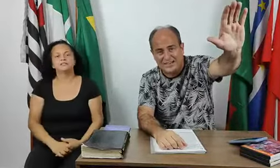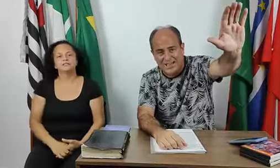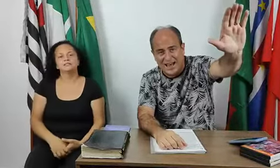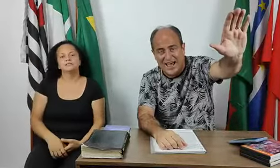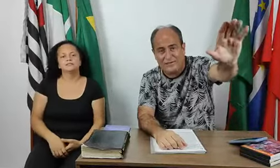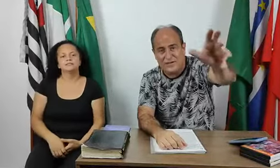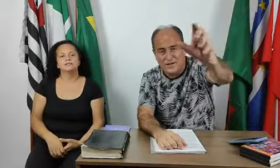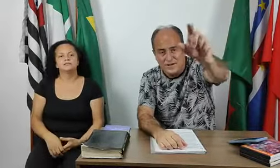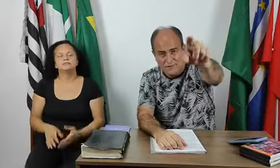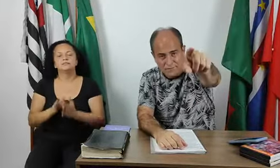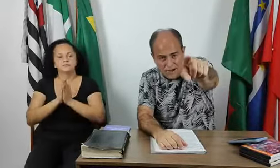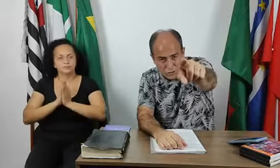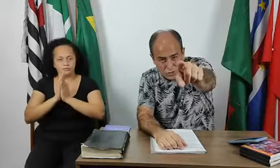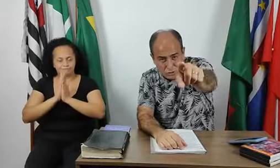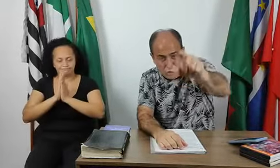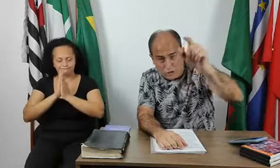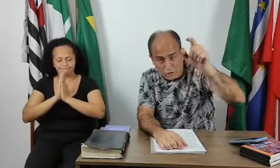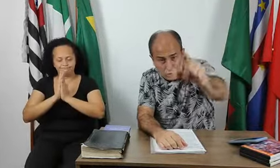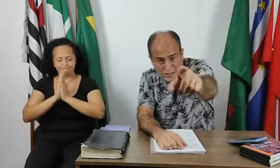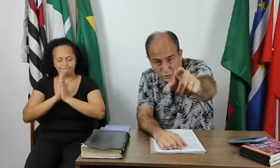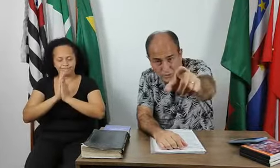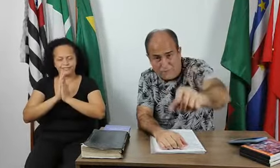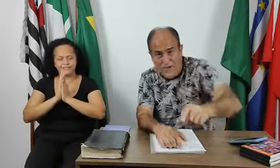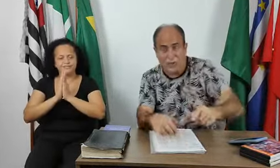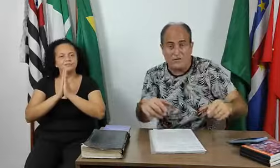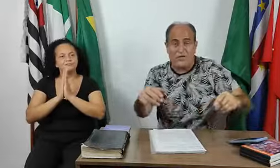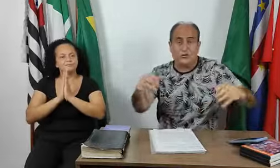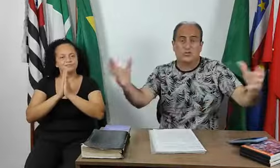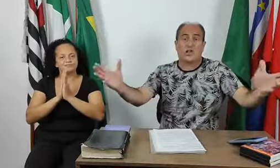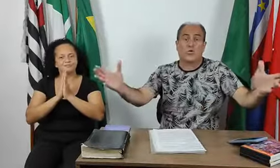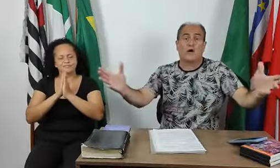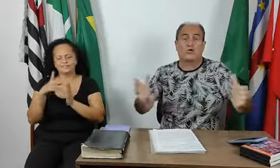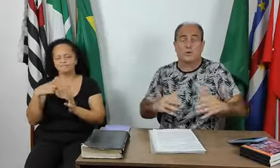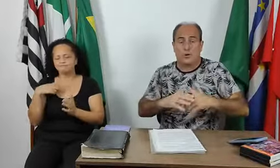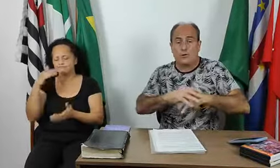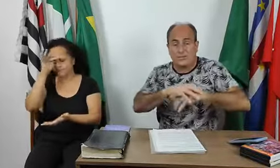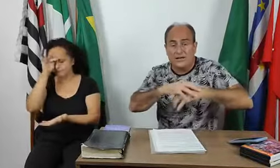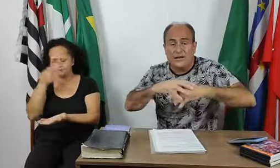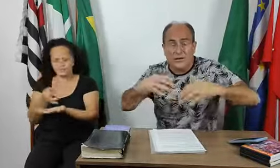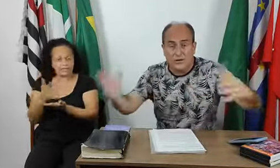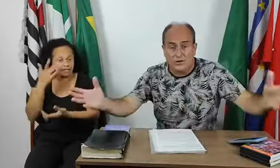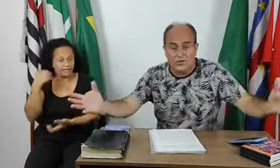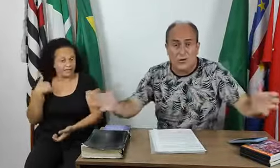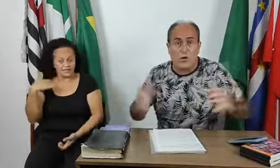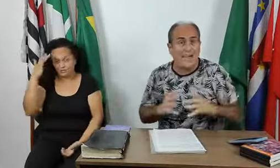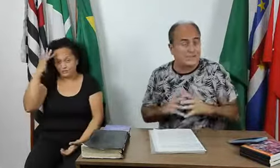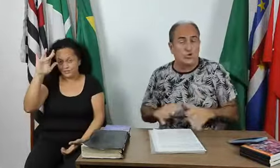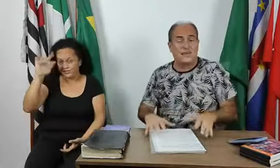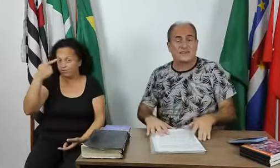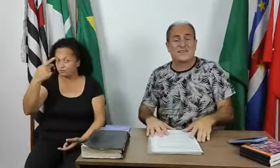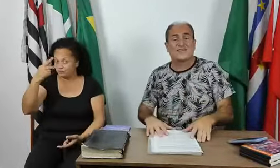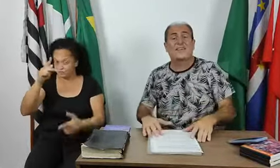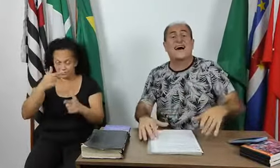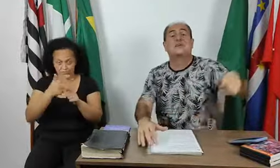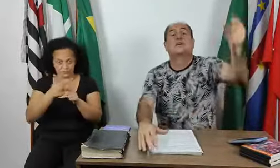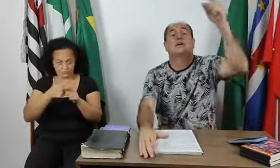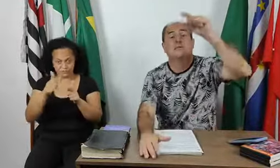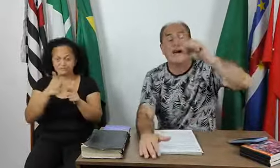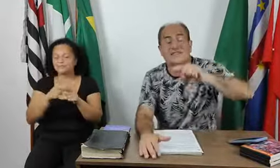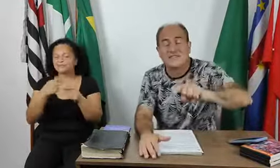encerrar essa live. Feche os seus olhos, una a tua fé com a minha. Eu não sei qual é o teu problema, eu não sei qual é a sua